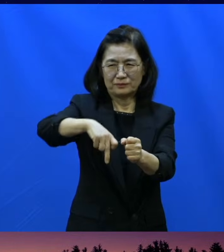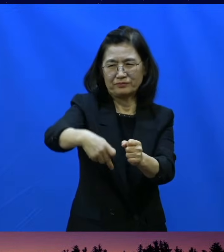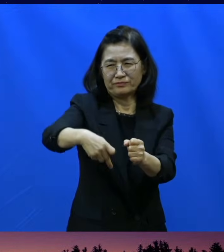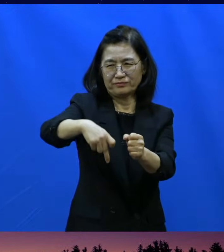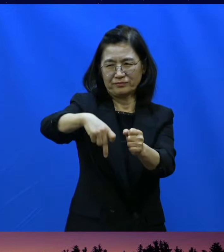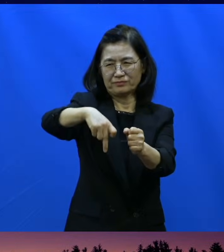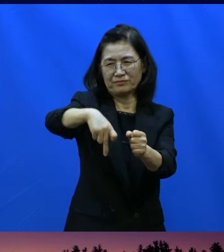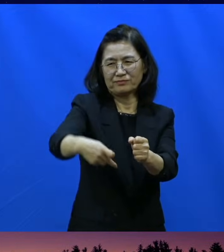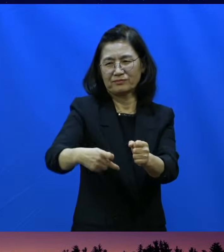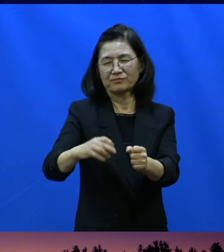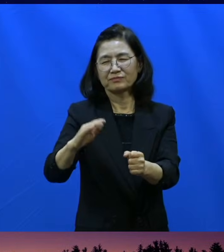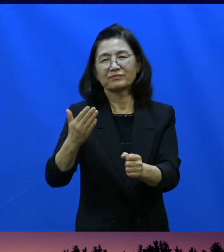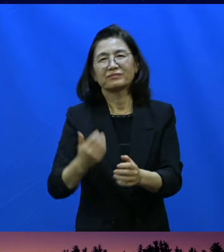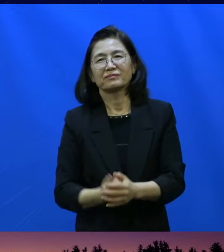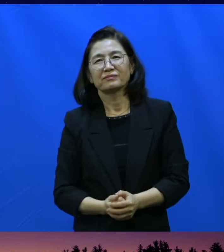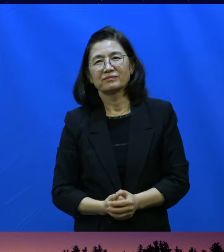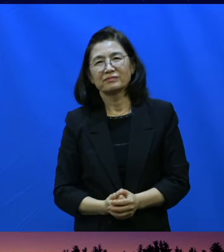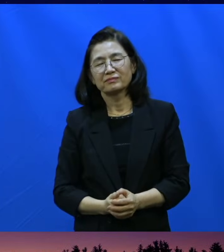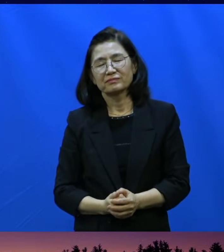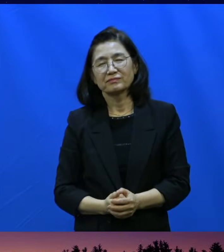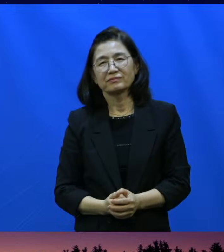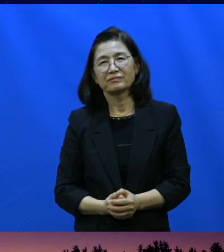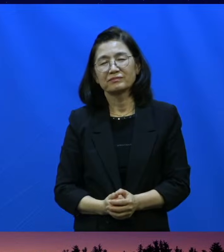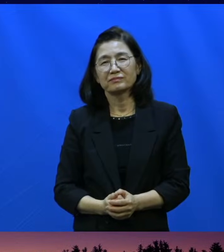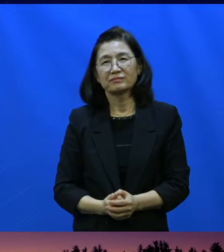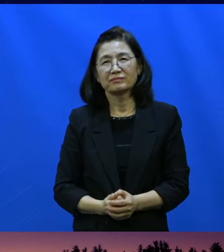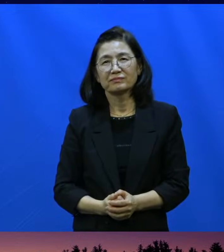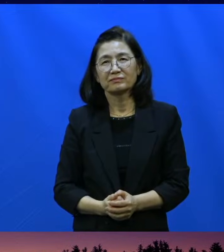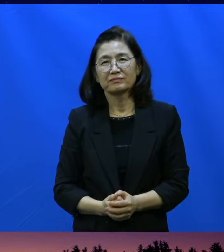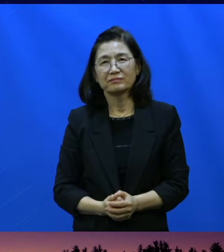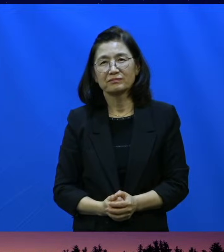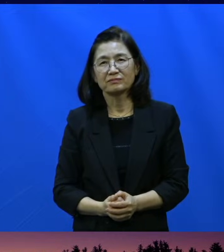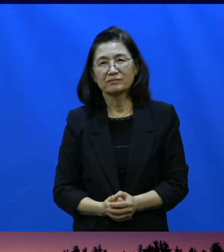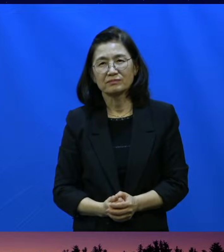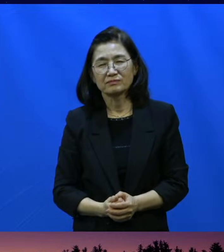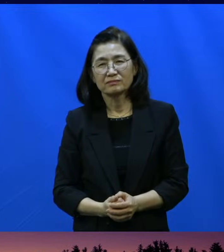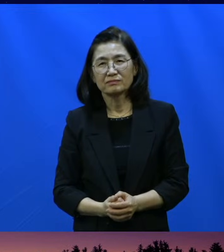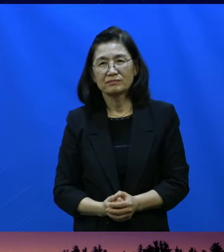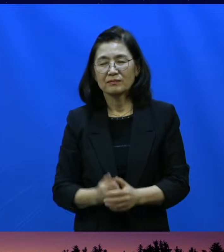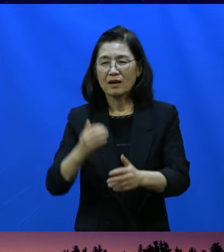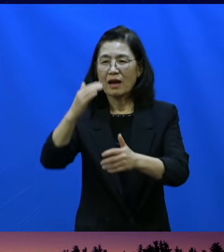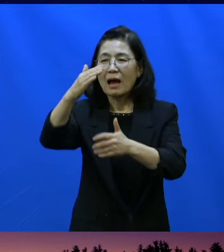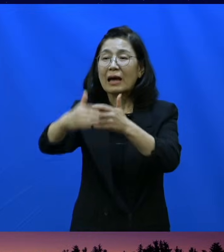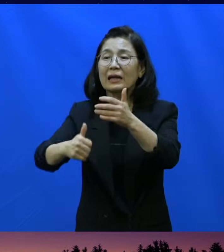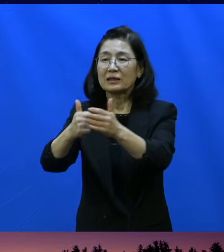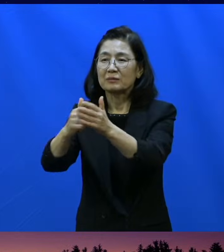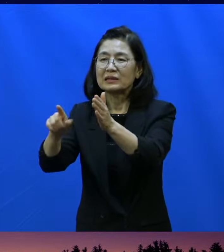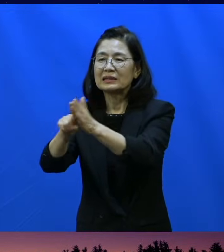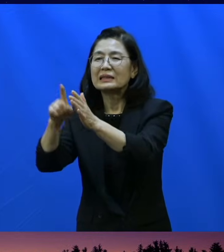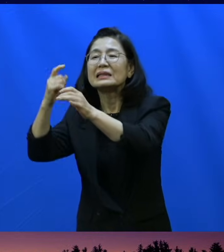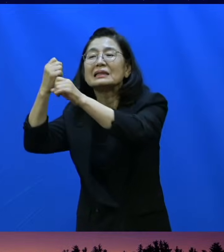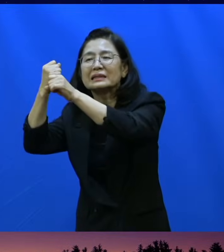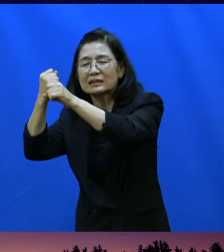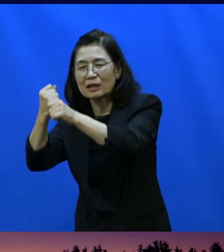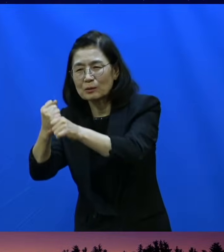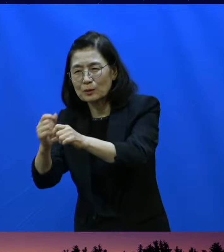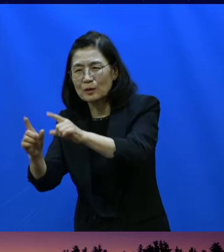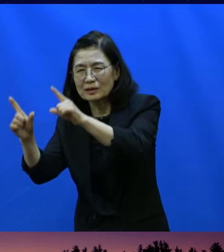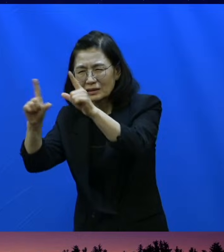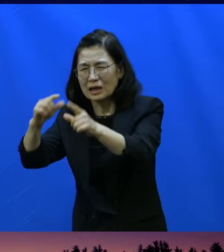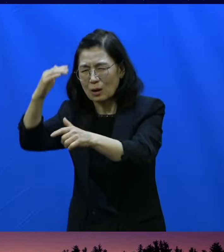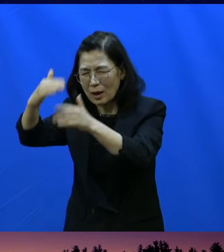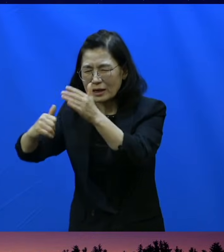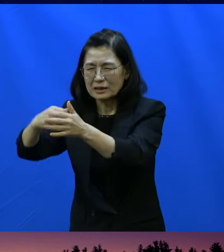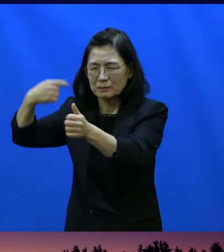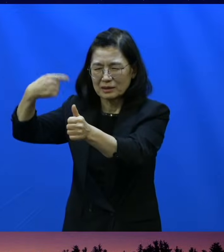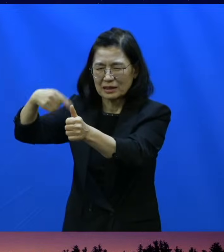없고 무엇인가를 의지하며 살아야 될 존재다. 그걸 가르쳐 준 거잖아요. 그 뒤로는 자기의 존재 자체가